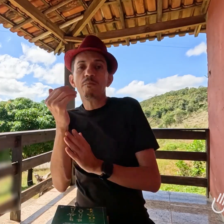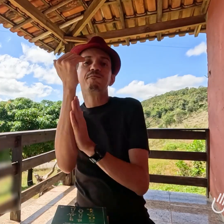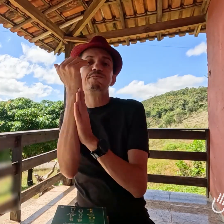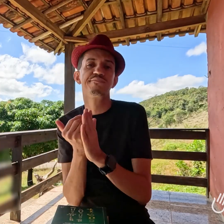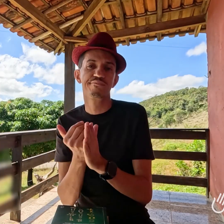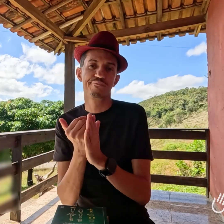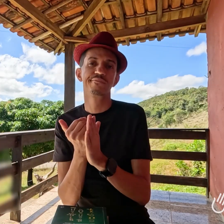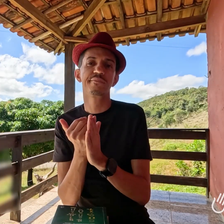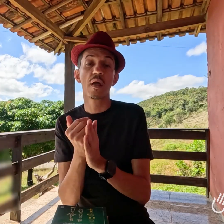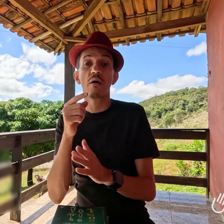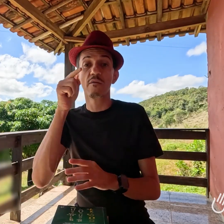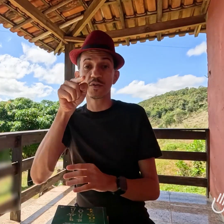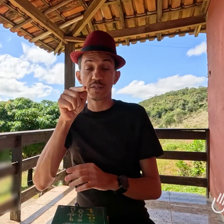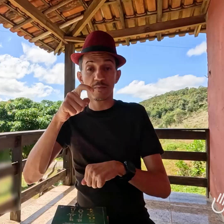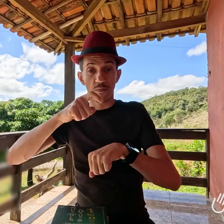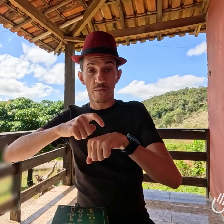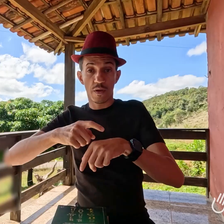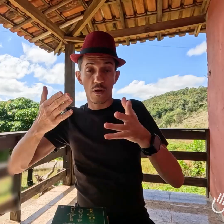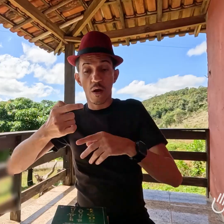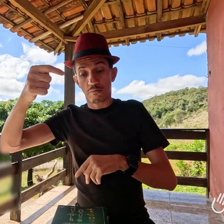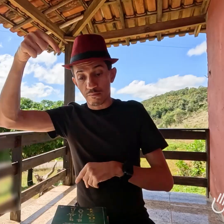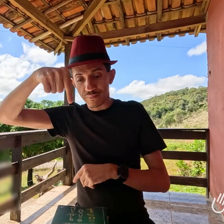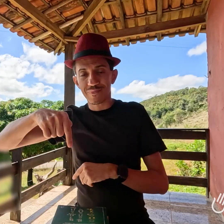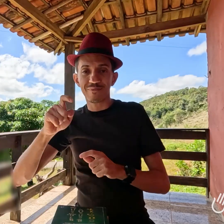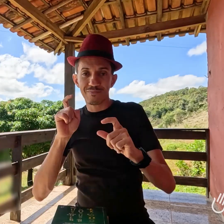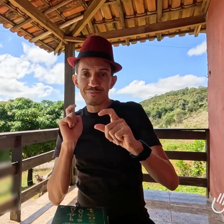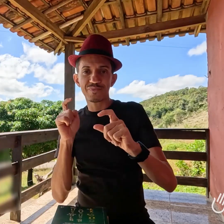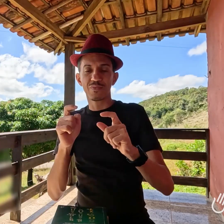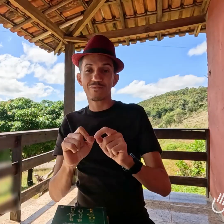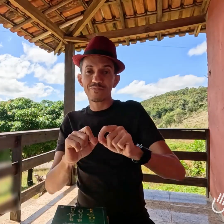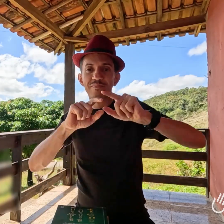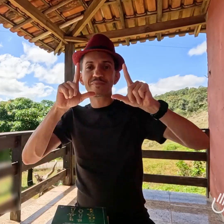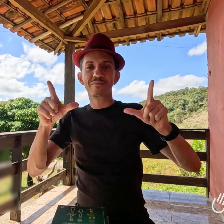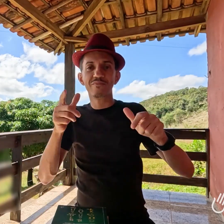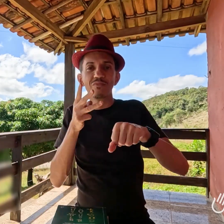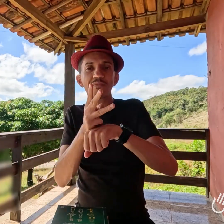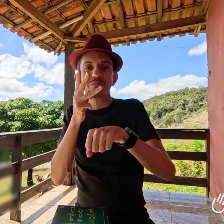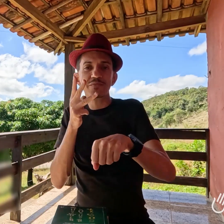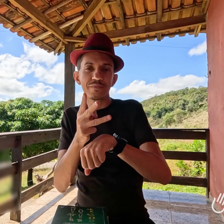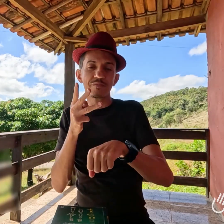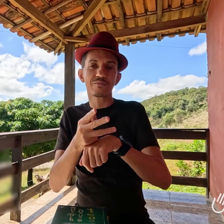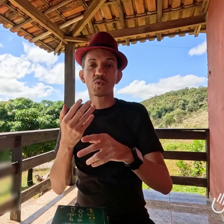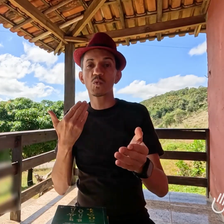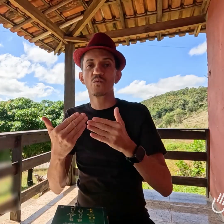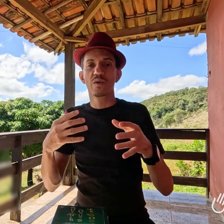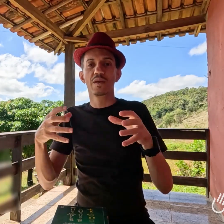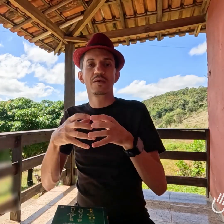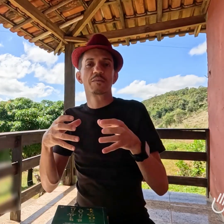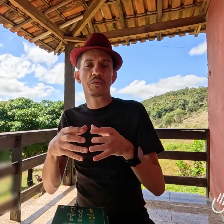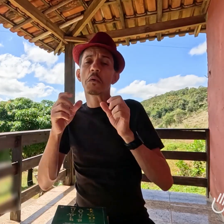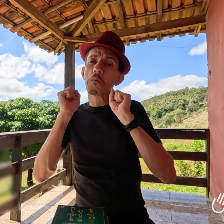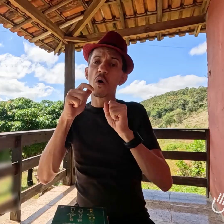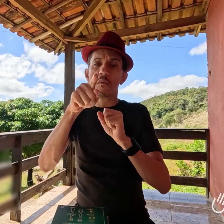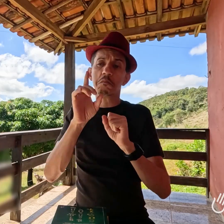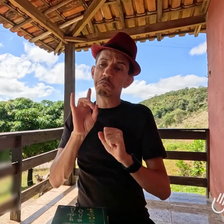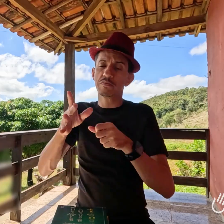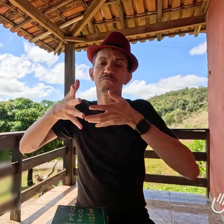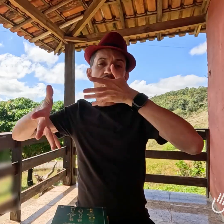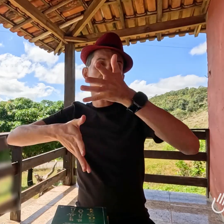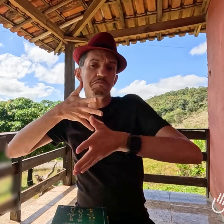esse aprofundamento para você. Então, tanto se você já tem um ou mais livros, conversa com minha equipe através desse botão aqui abaixo